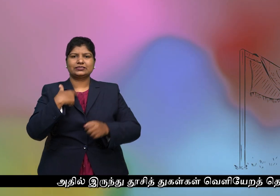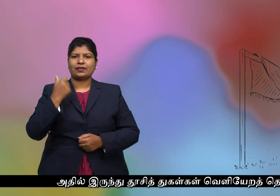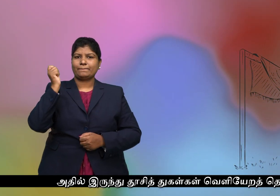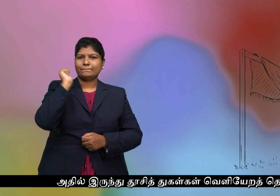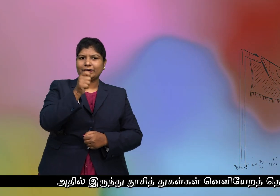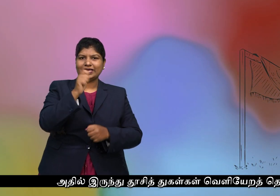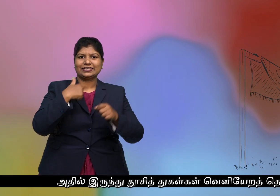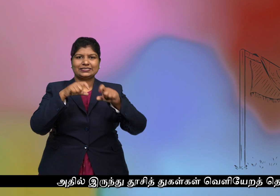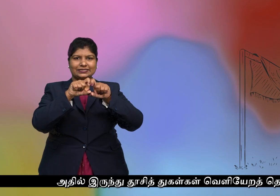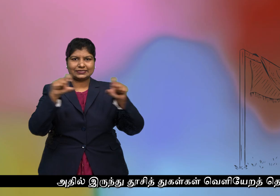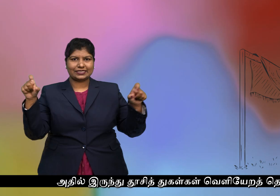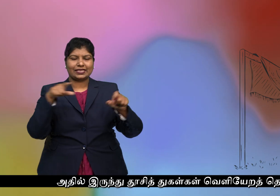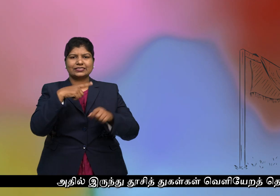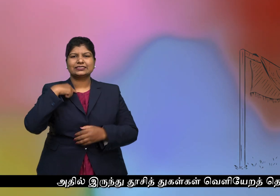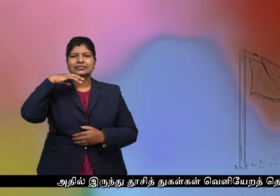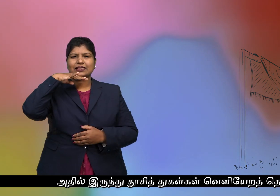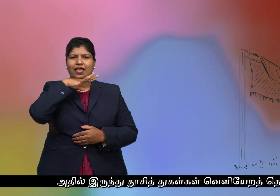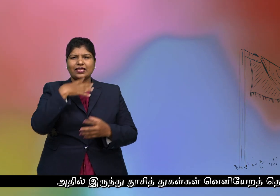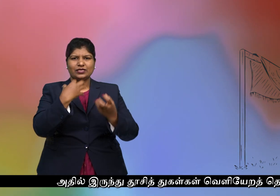அதிலிருந்து தூசி துகள்கள் வெளியேறத் தொடங்கும்.